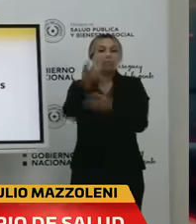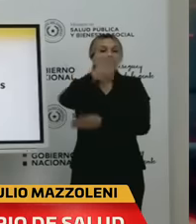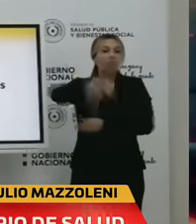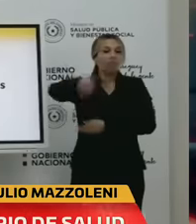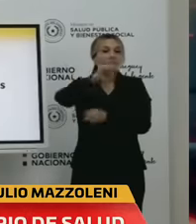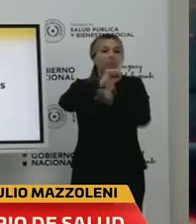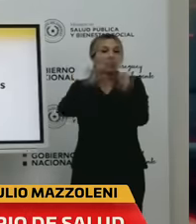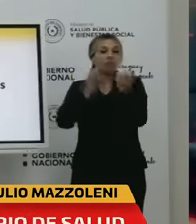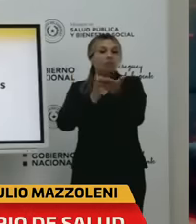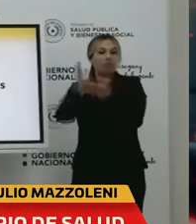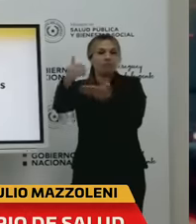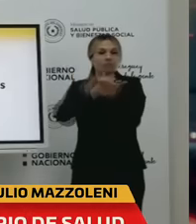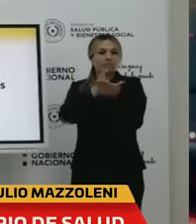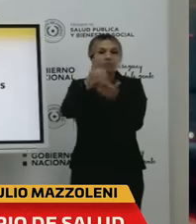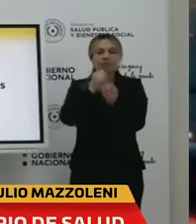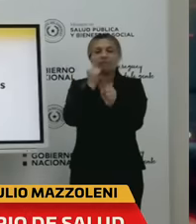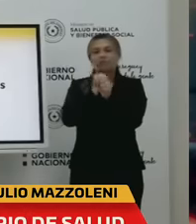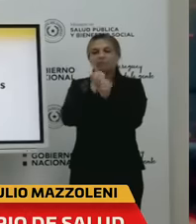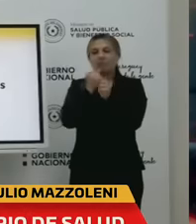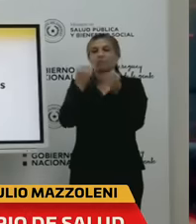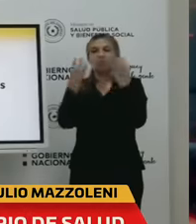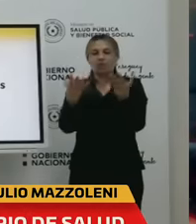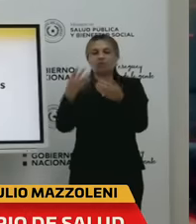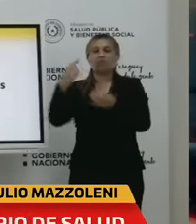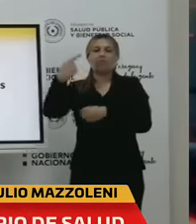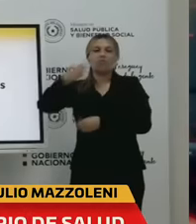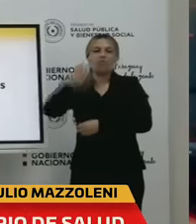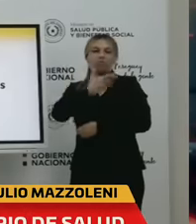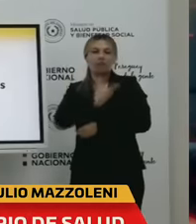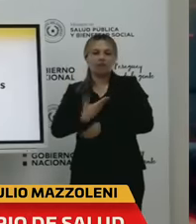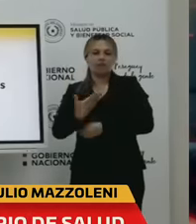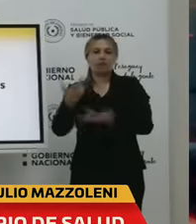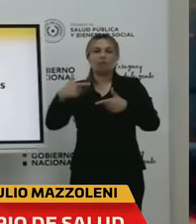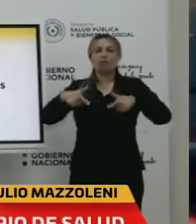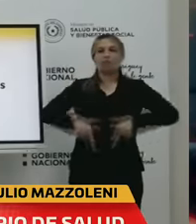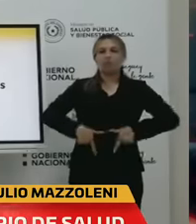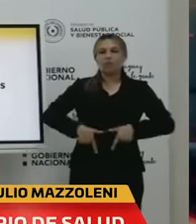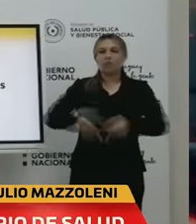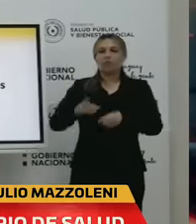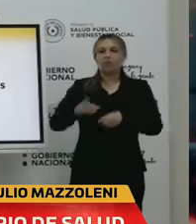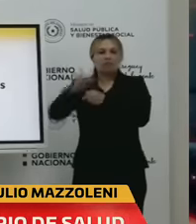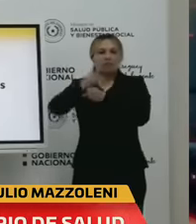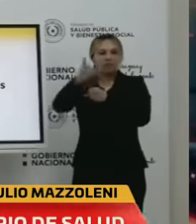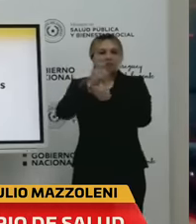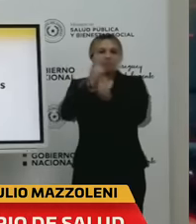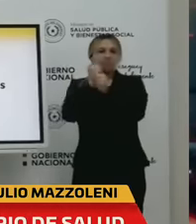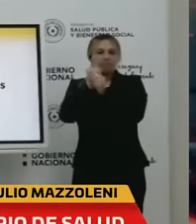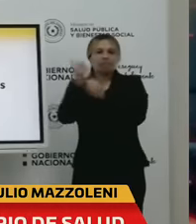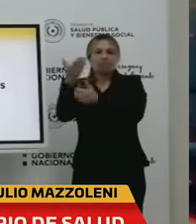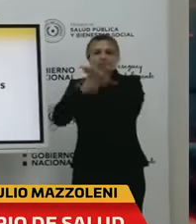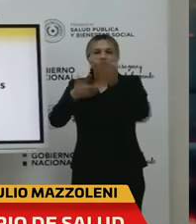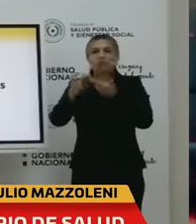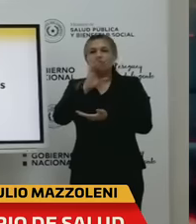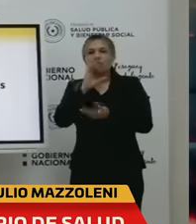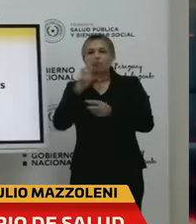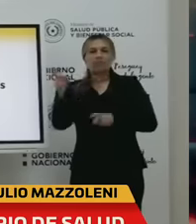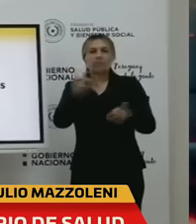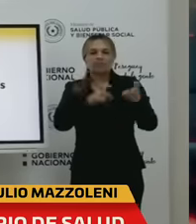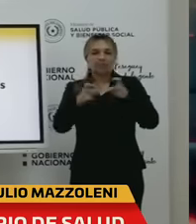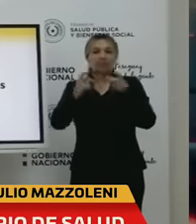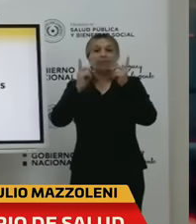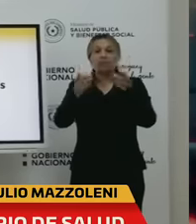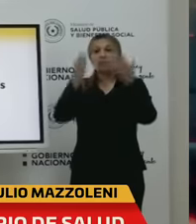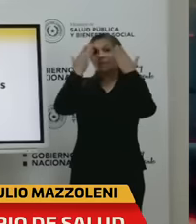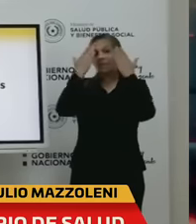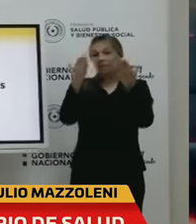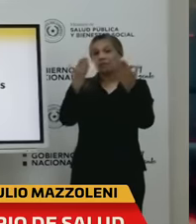colaborar. Por eso estamos trabajando con el gobernador, con los municipios de distintas partes del país, y también bueno, agradecemos también